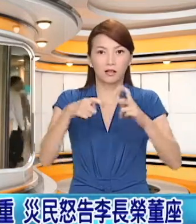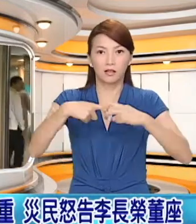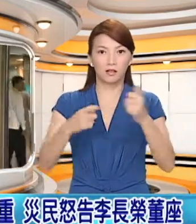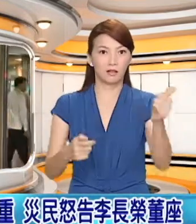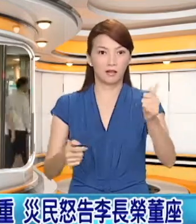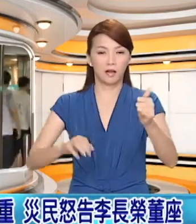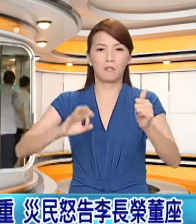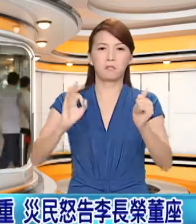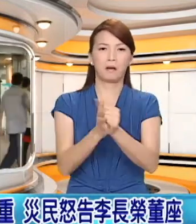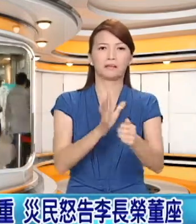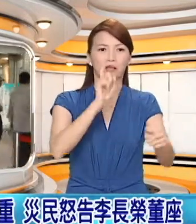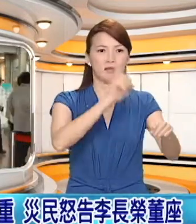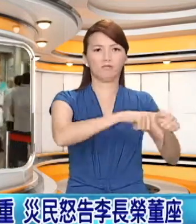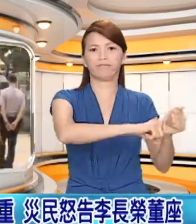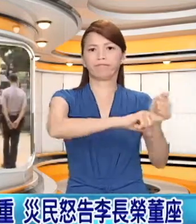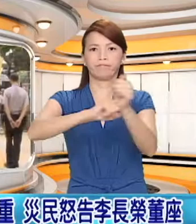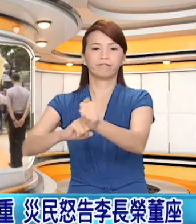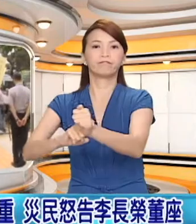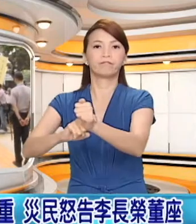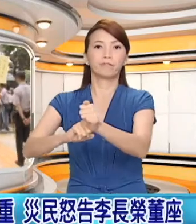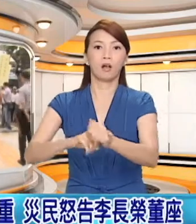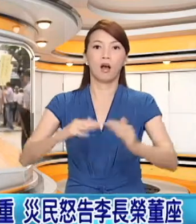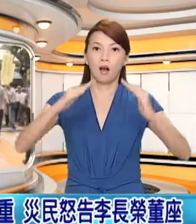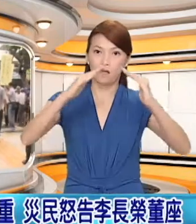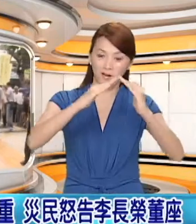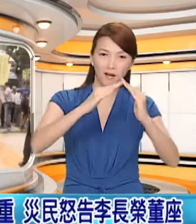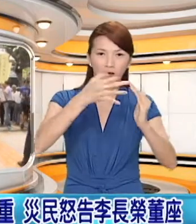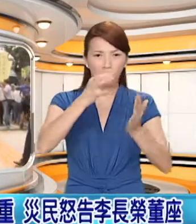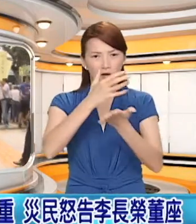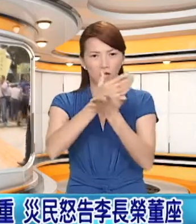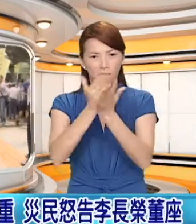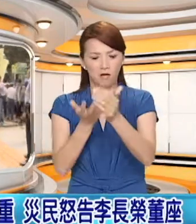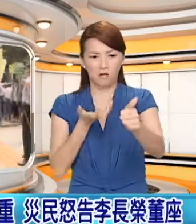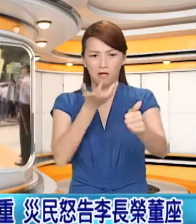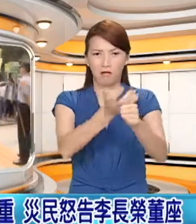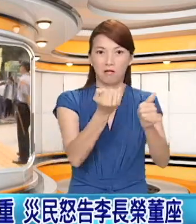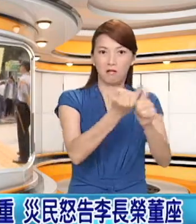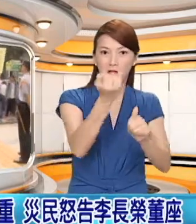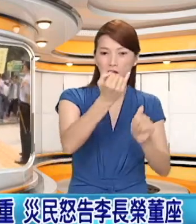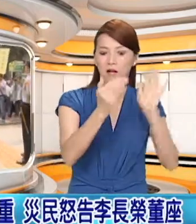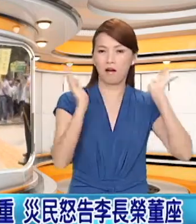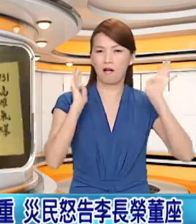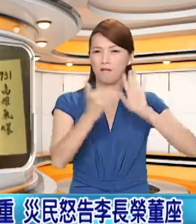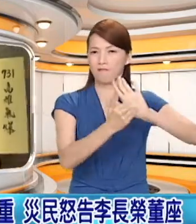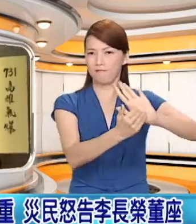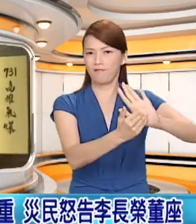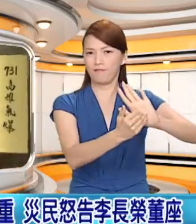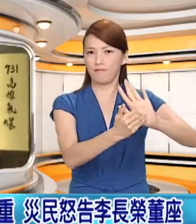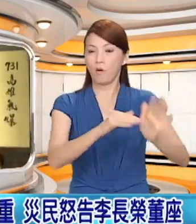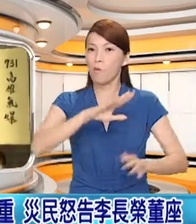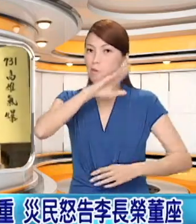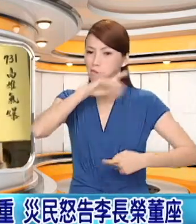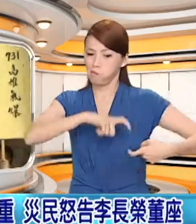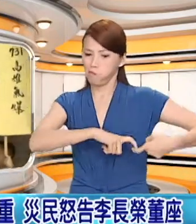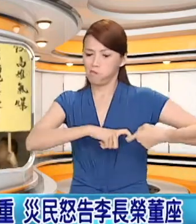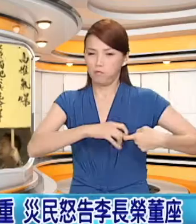立刻羁押李某伟，以防止他进行脱产以及串供、串供等行为。